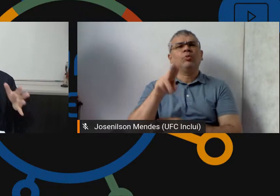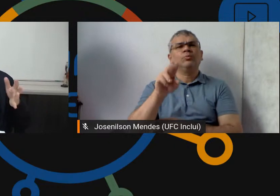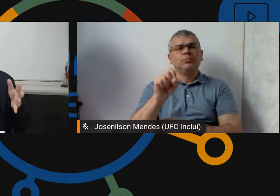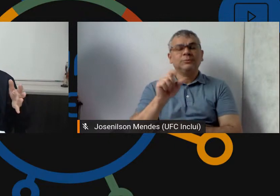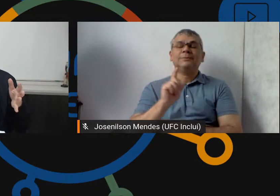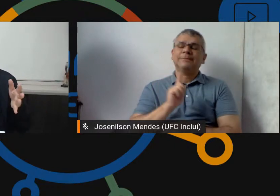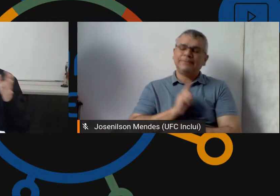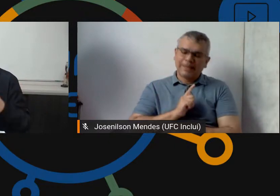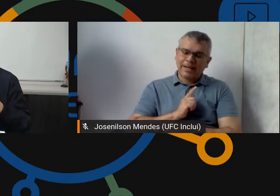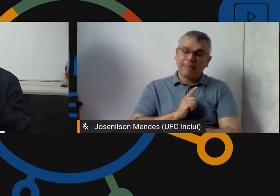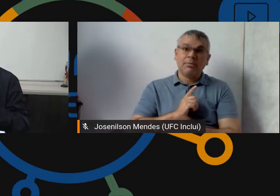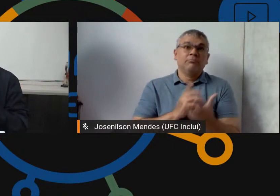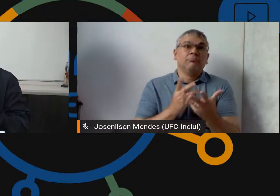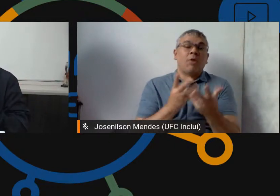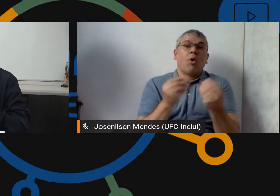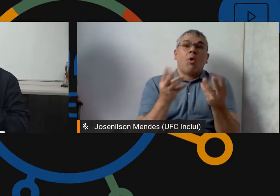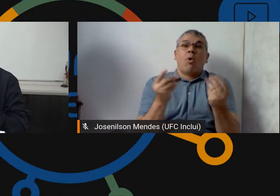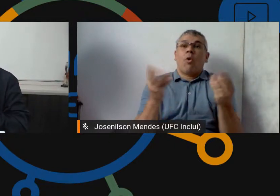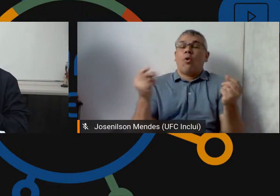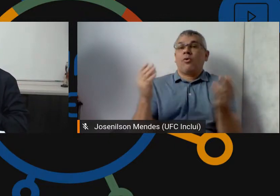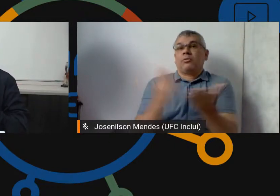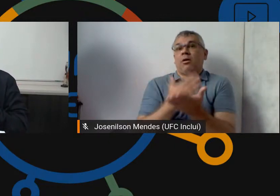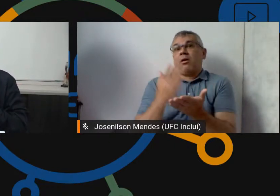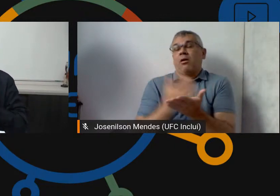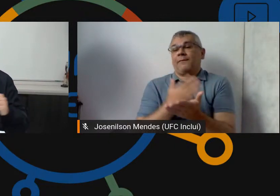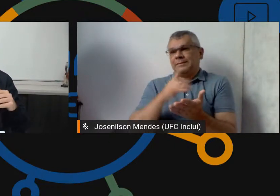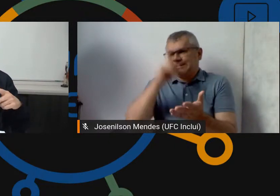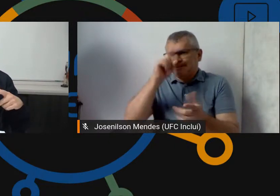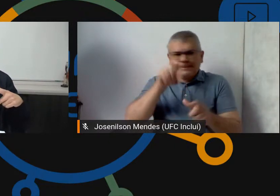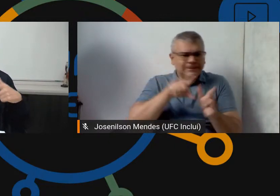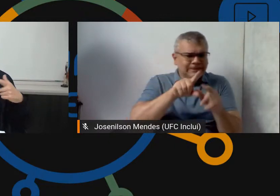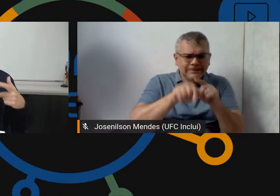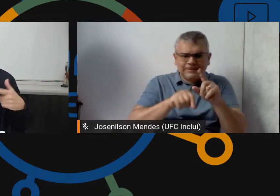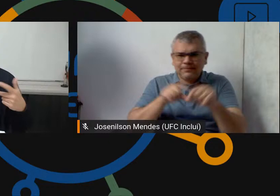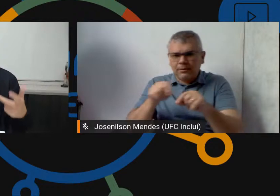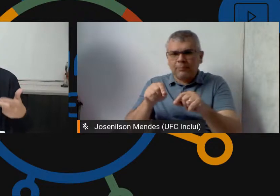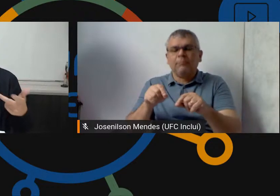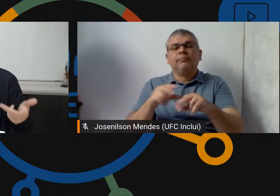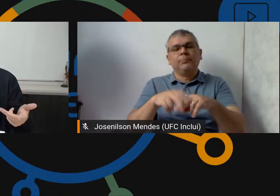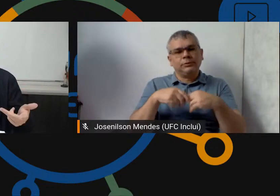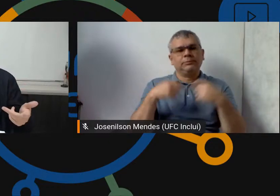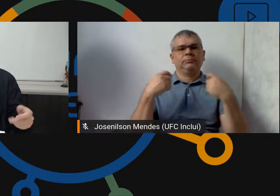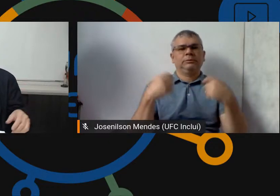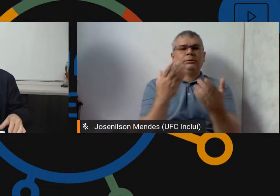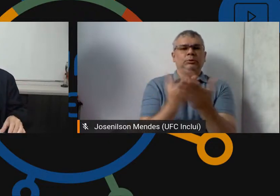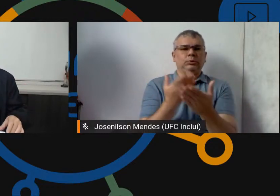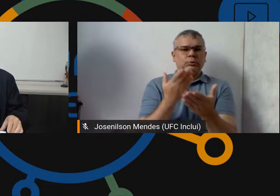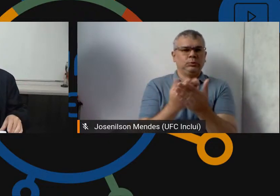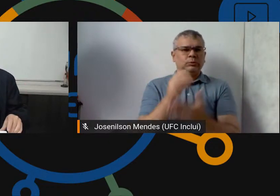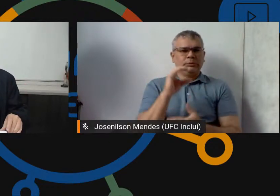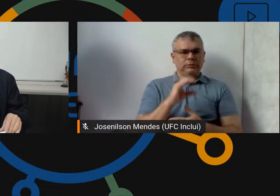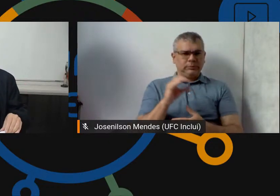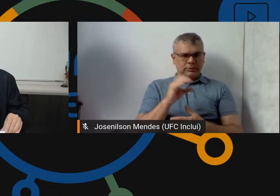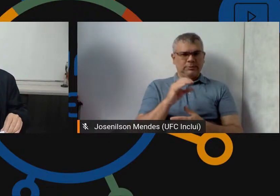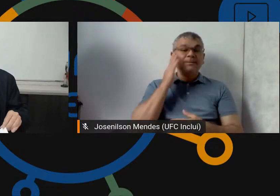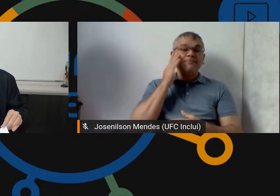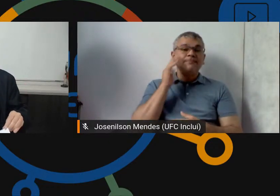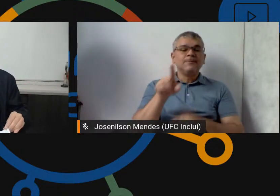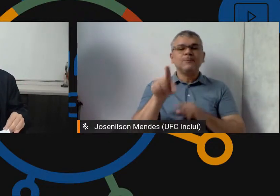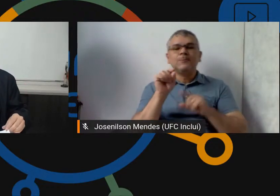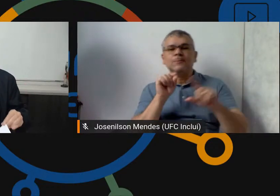essa triagem, e por isso você tem, então, que estudar ciência para poder se posicionar melhor dentro desse meio.